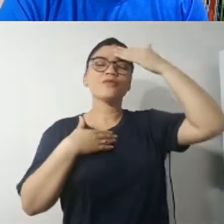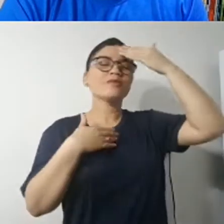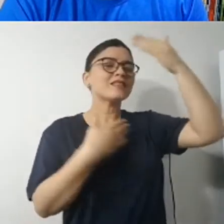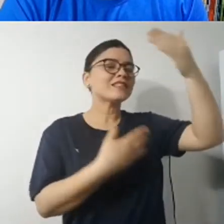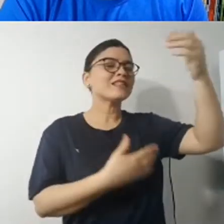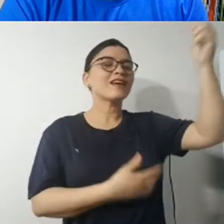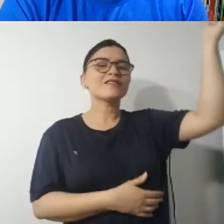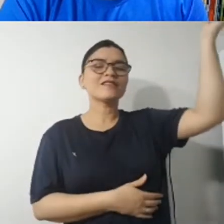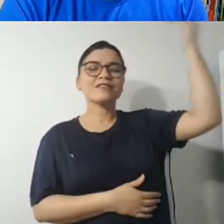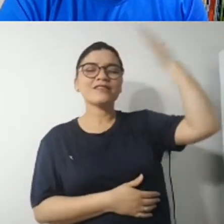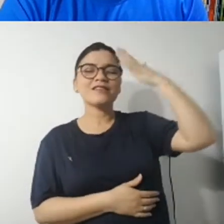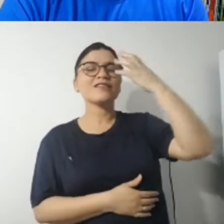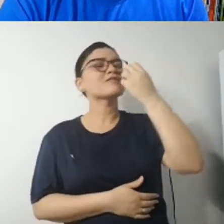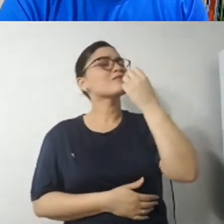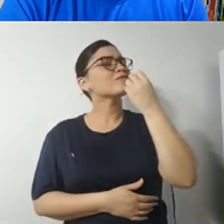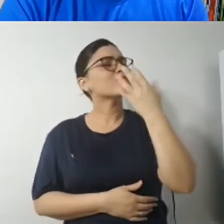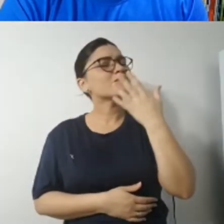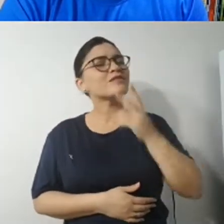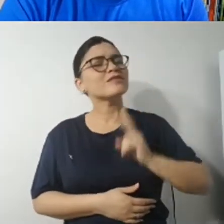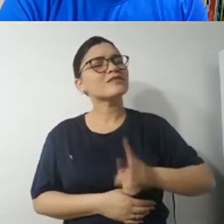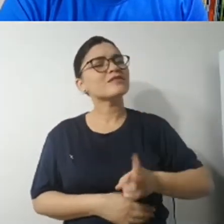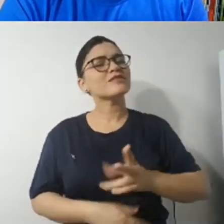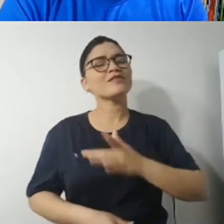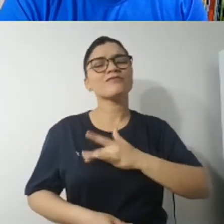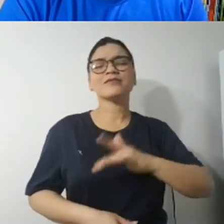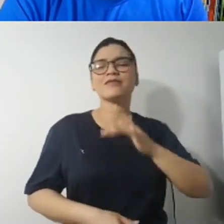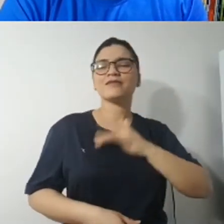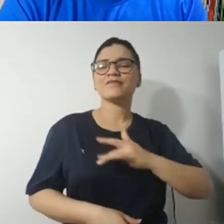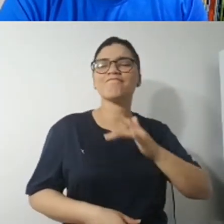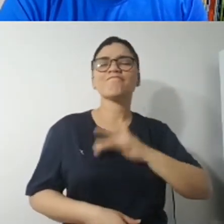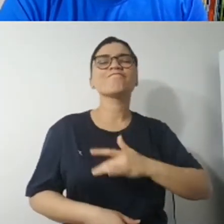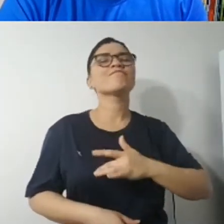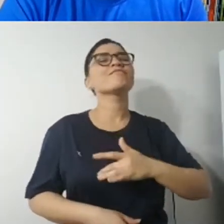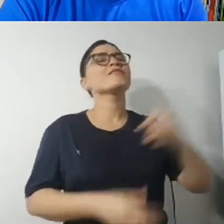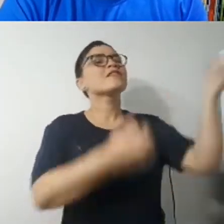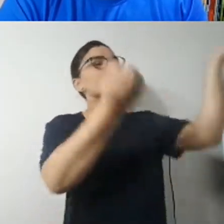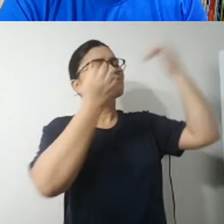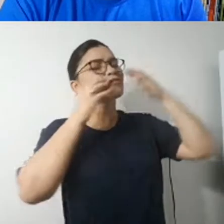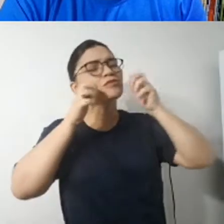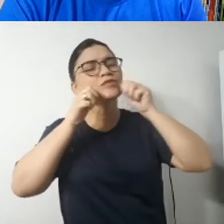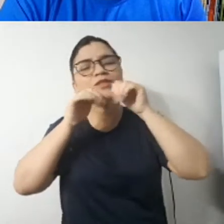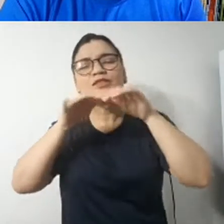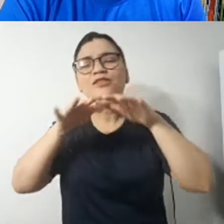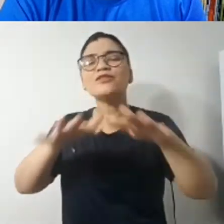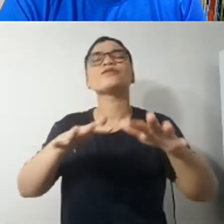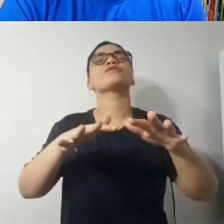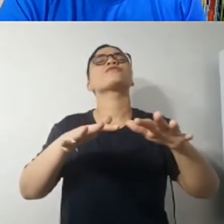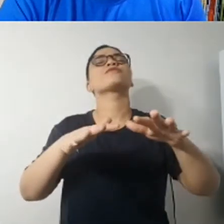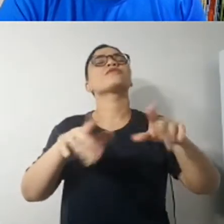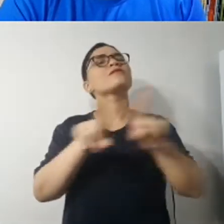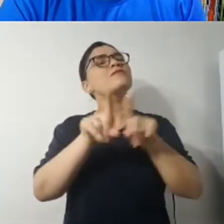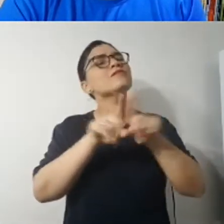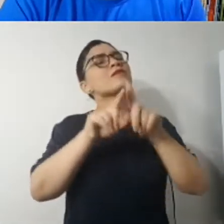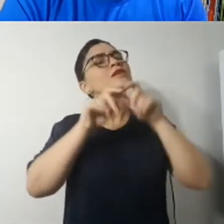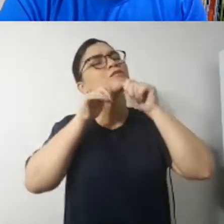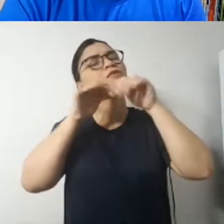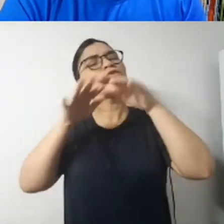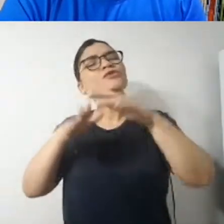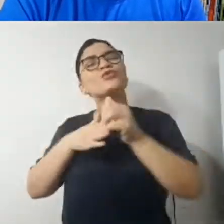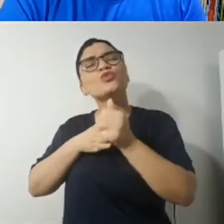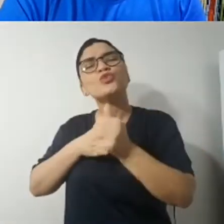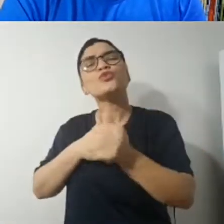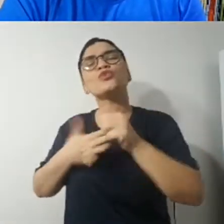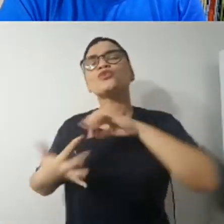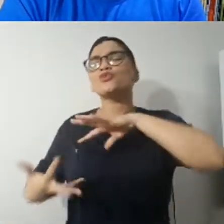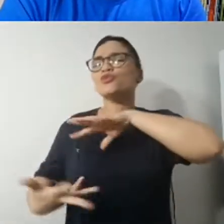misericórdia. Esteja nos abençoando, Senhor Deus, nos conduzindo, conduz a nossa nação, Pai. Esteja nos livrando, Senhor Deus, de